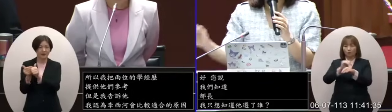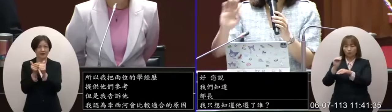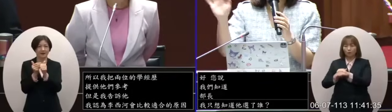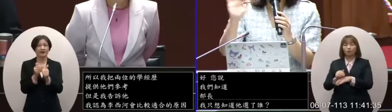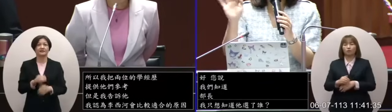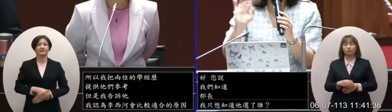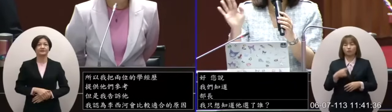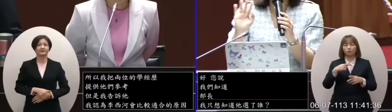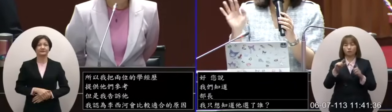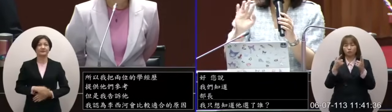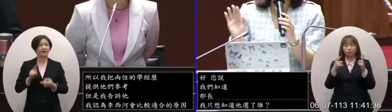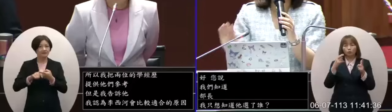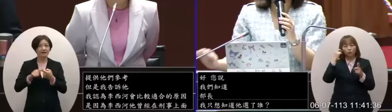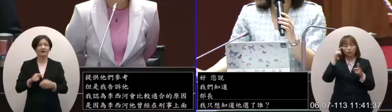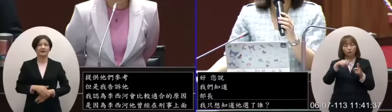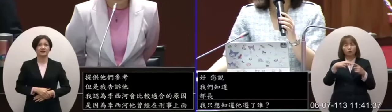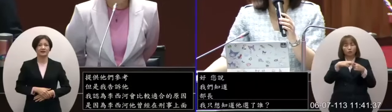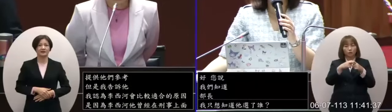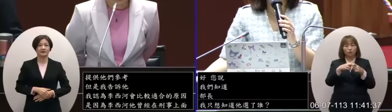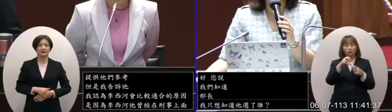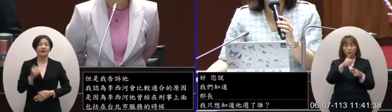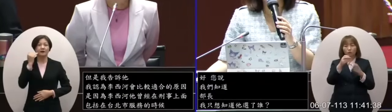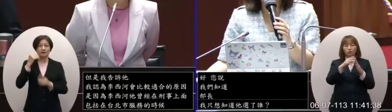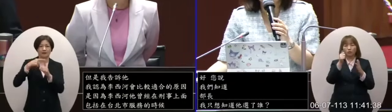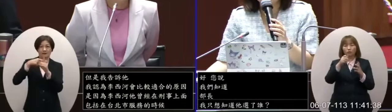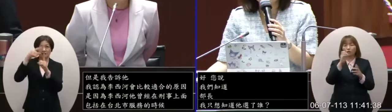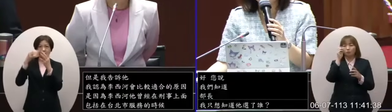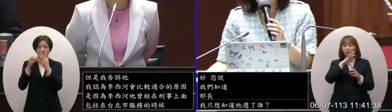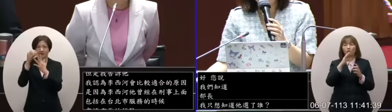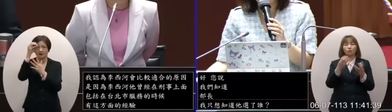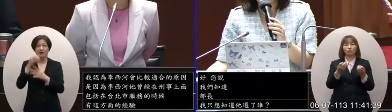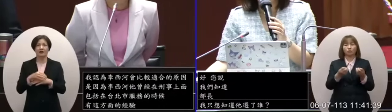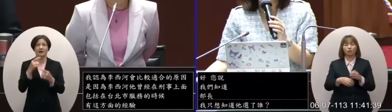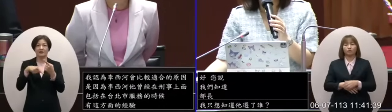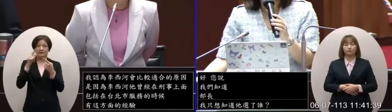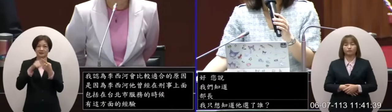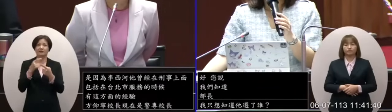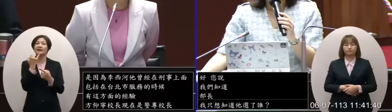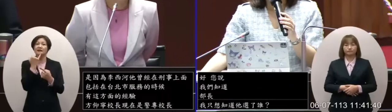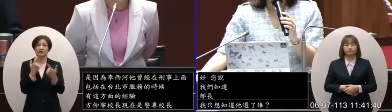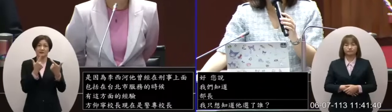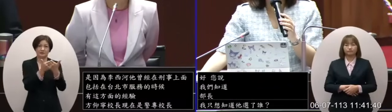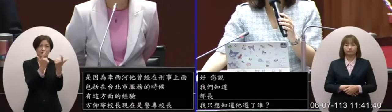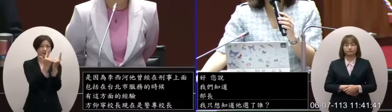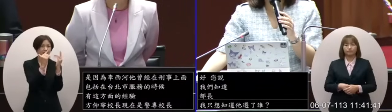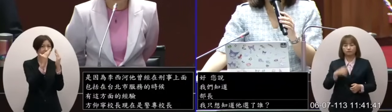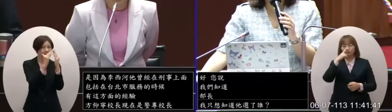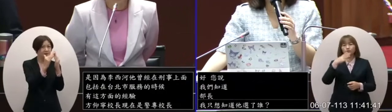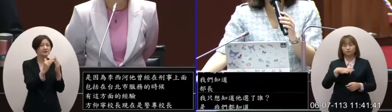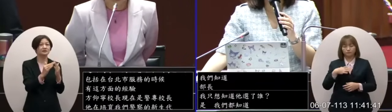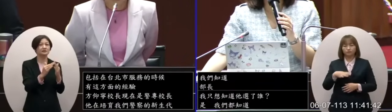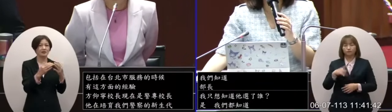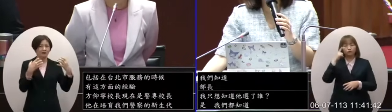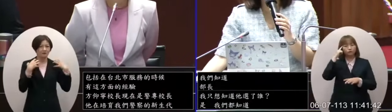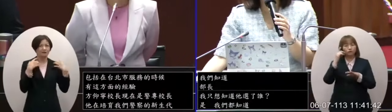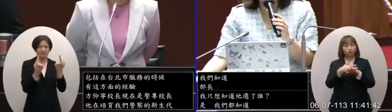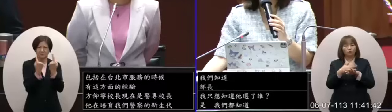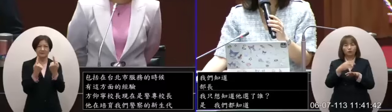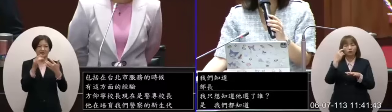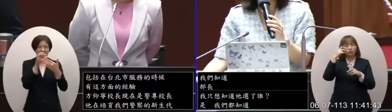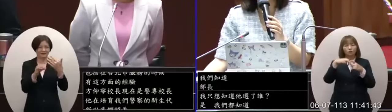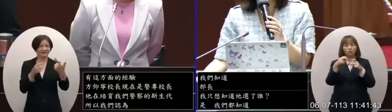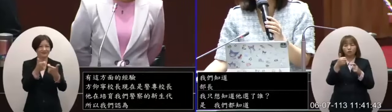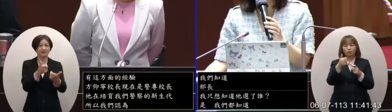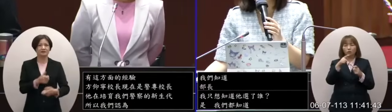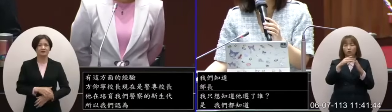为，对，所以我们认为高阶警官的选择呢，应该是能够适应台北市现在的任务需求最重要。 我